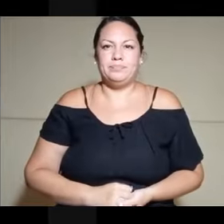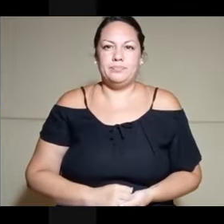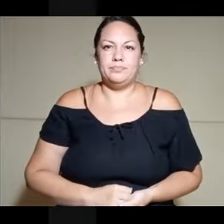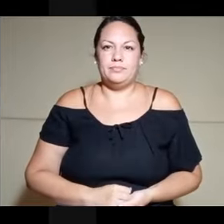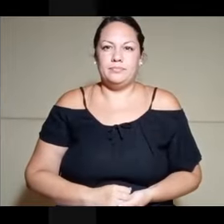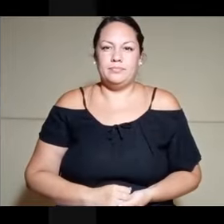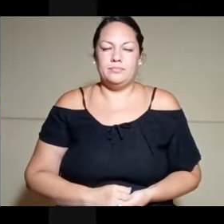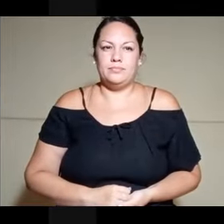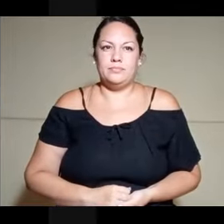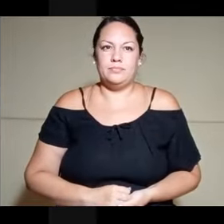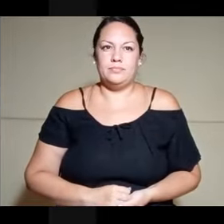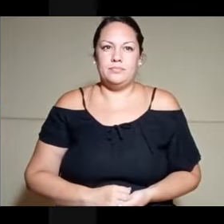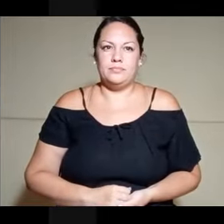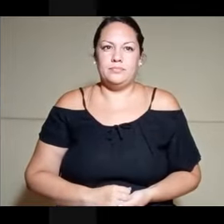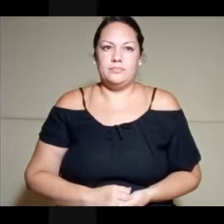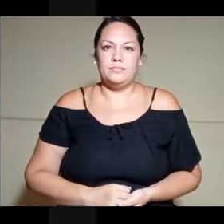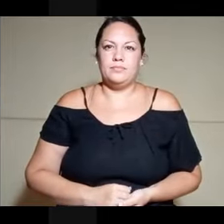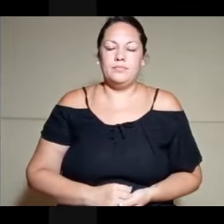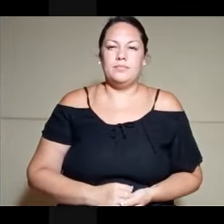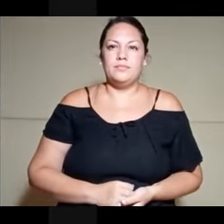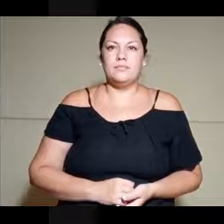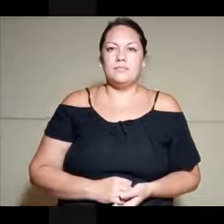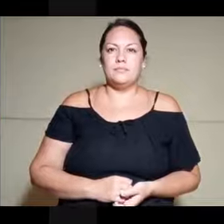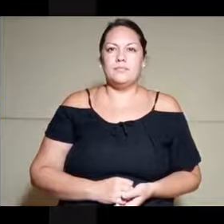pues siempre se los muestro en las clases.